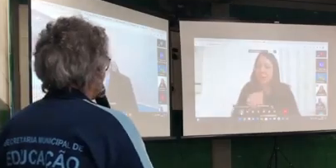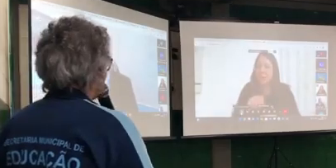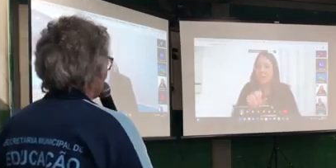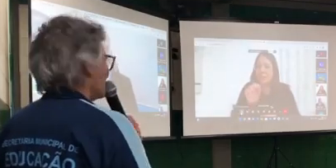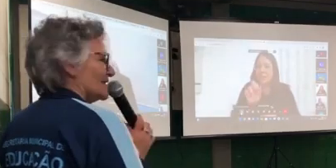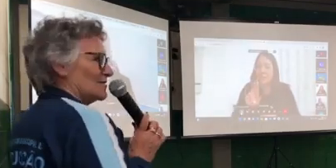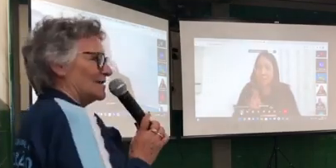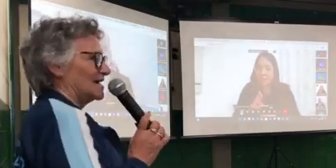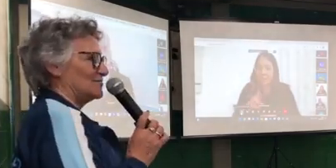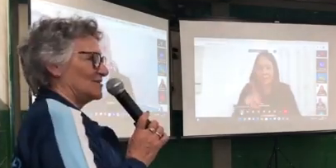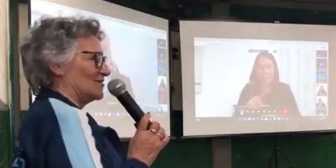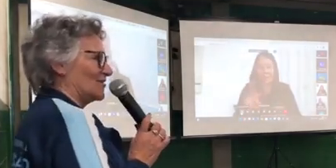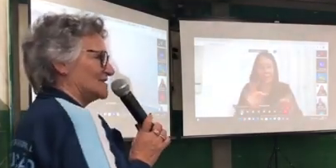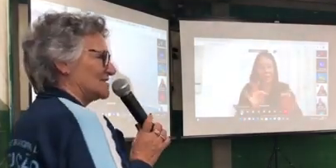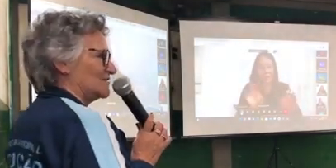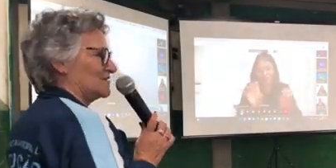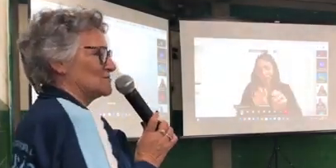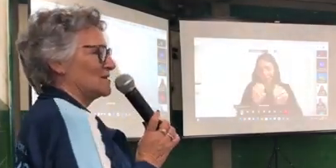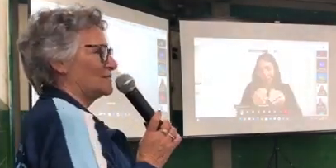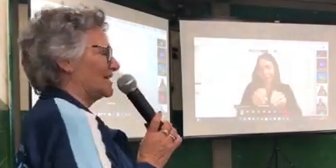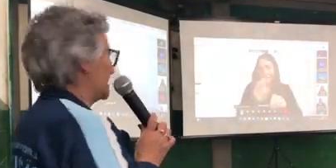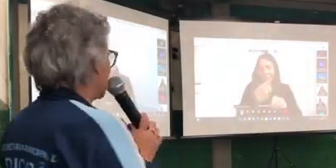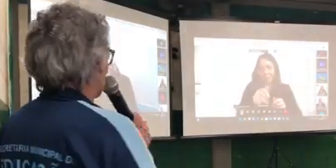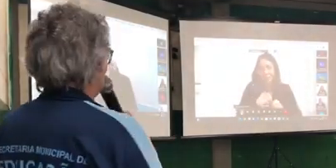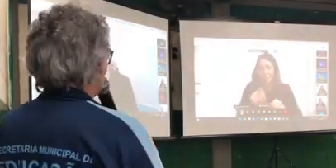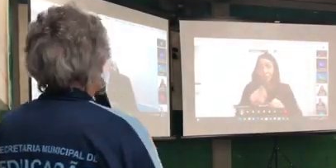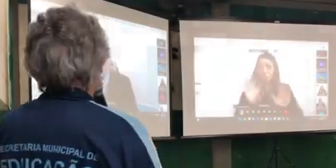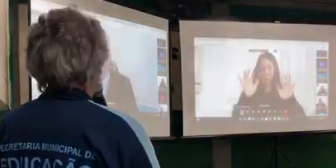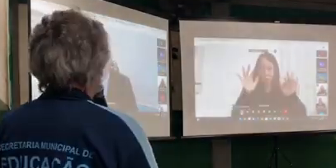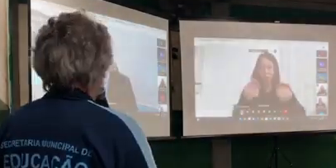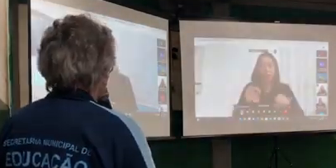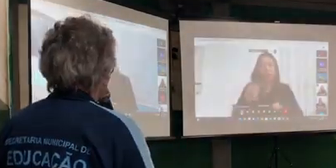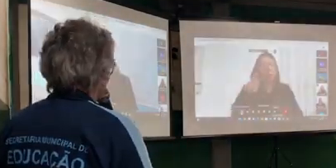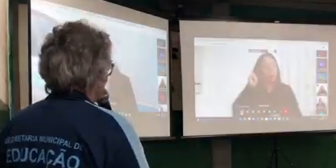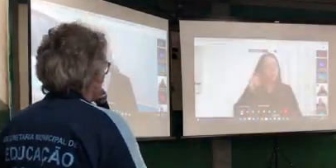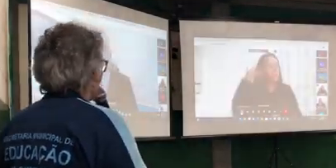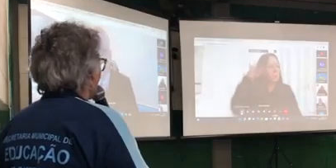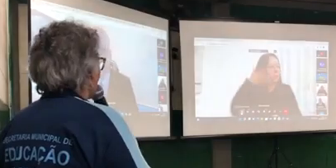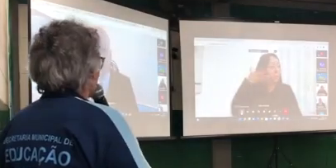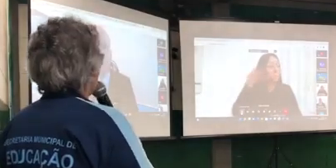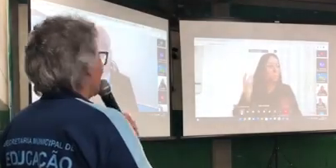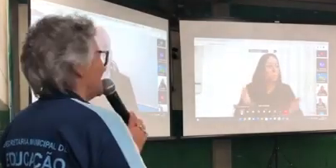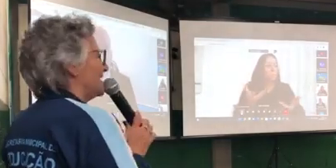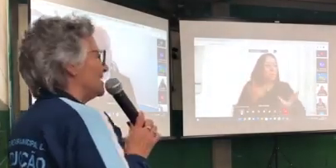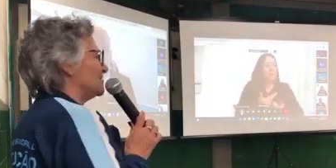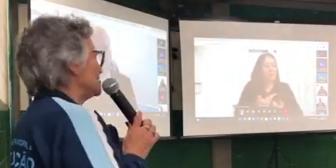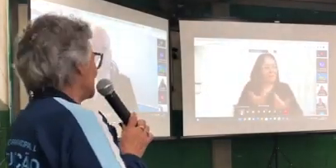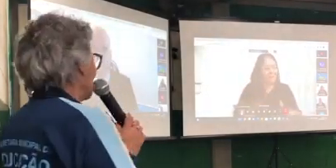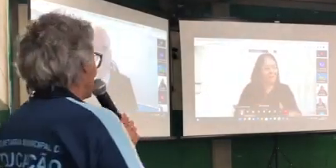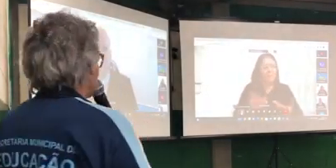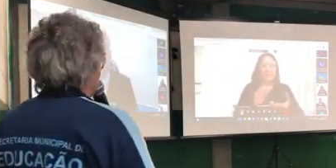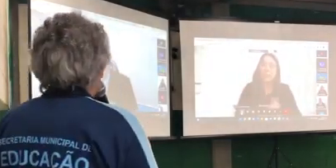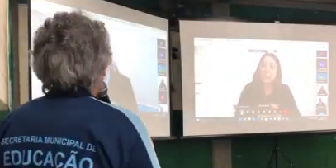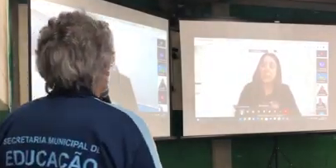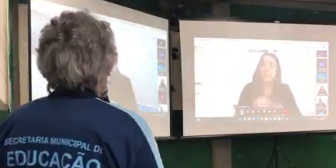técnica, maravilhosa, que fez uma palestra ontem divina. E, então, assim, a cada